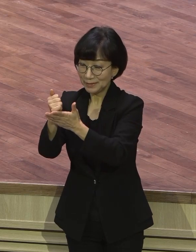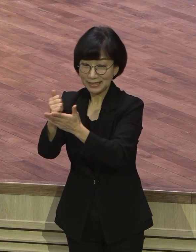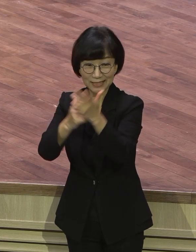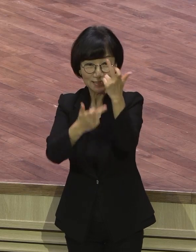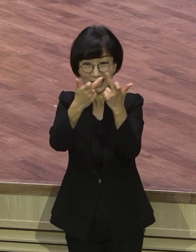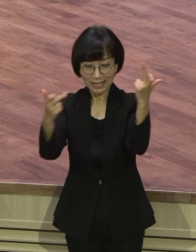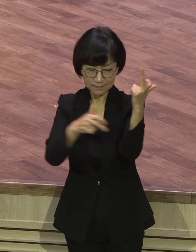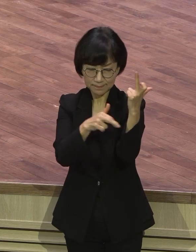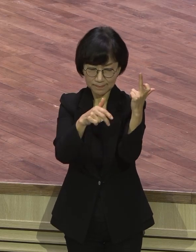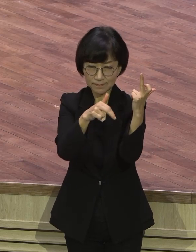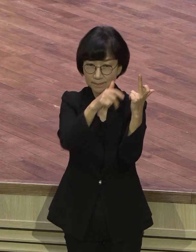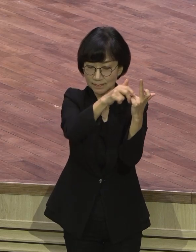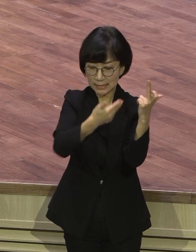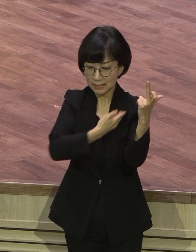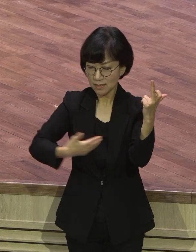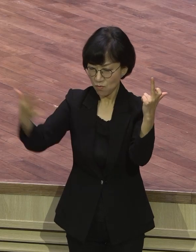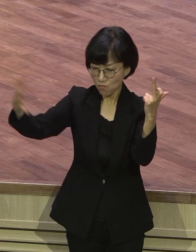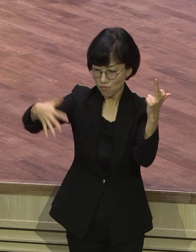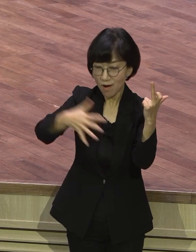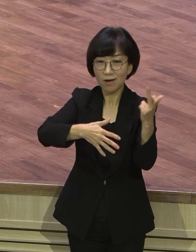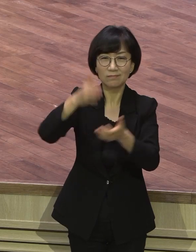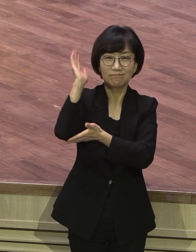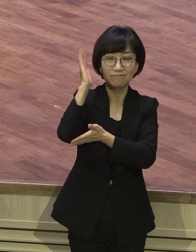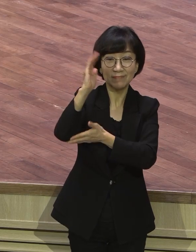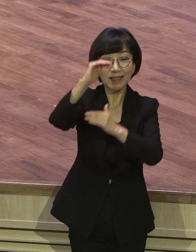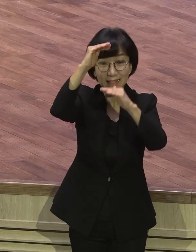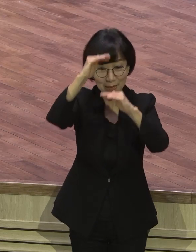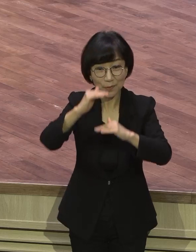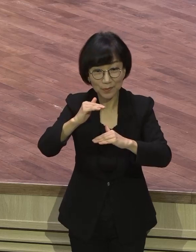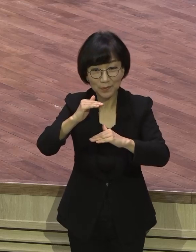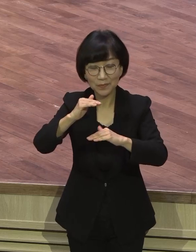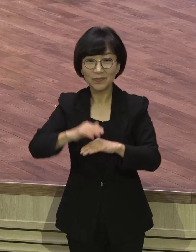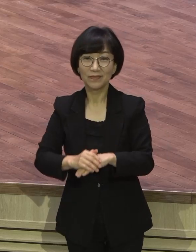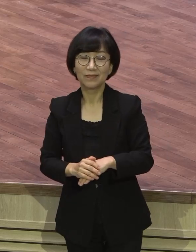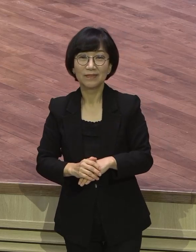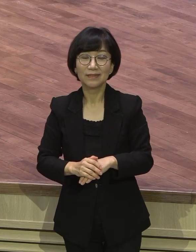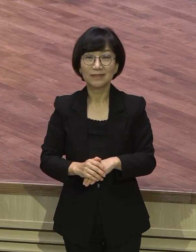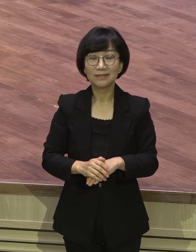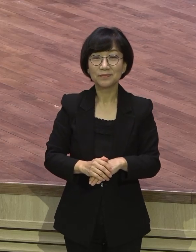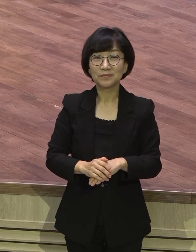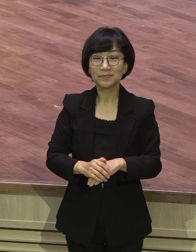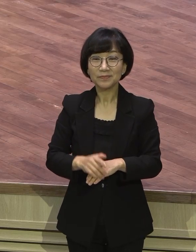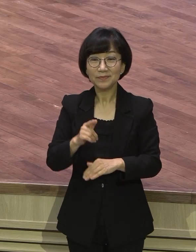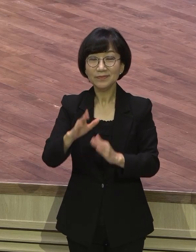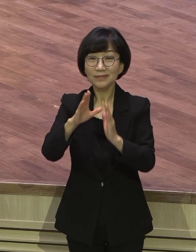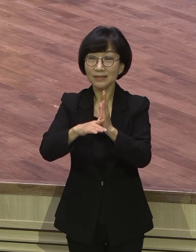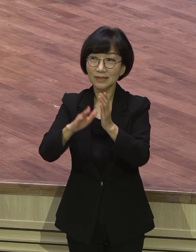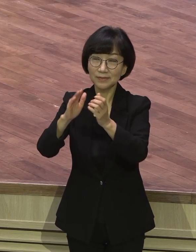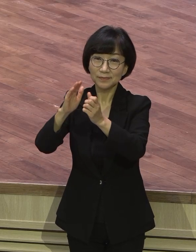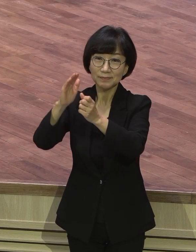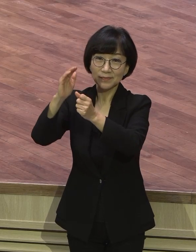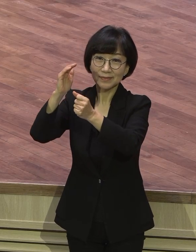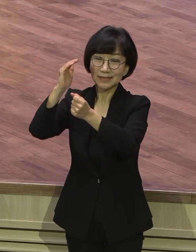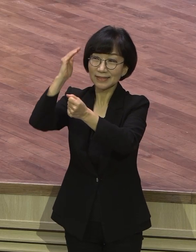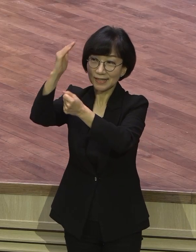이거를 지금 우리가 살펴보고 있는데 여기서 하나님의 자녀가 영적으로,